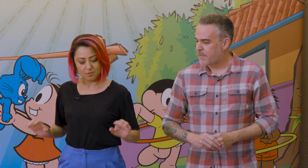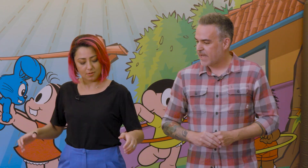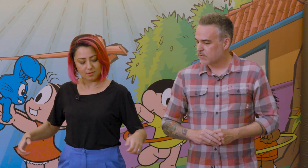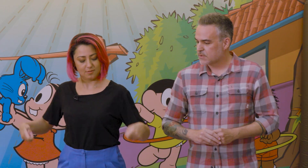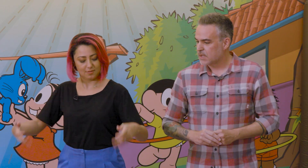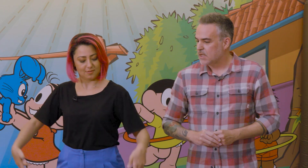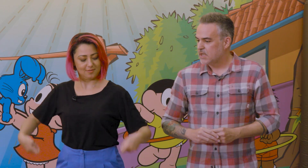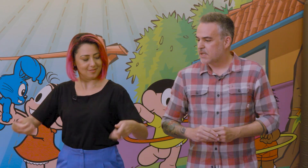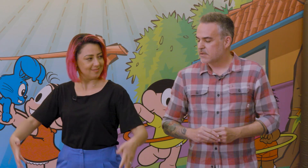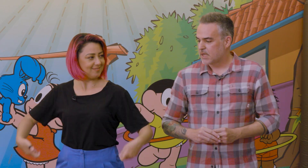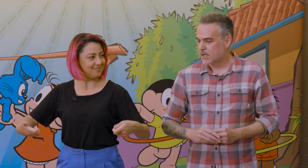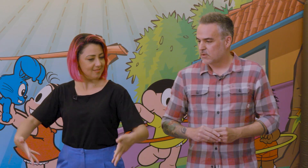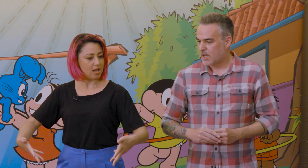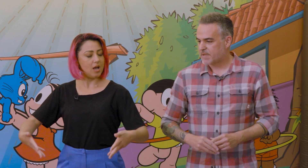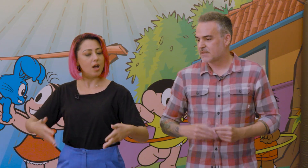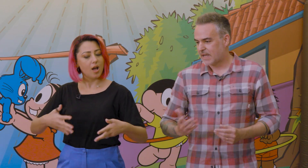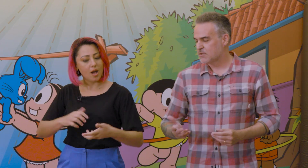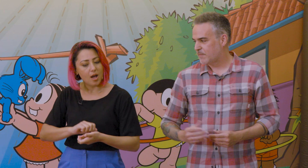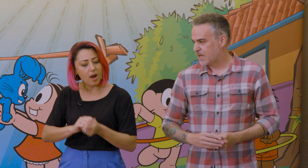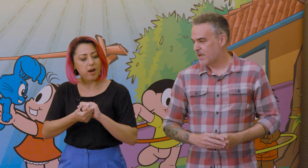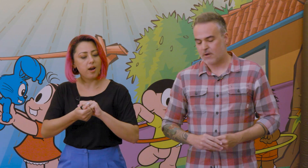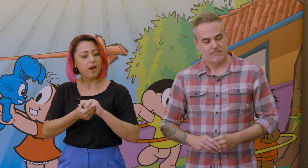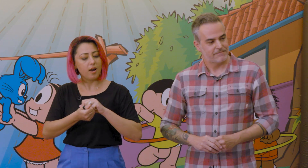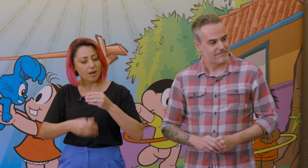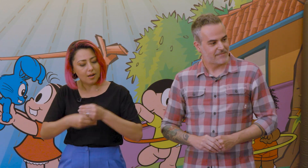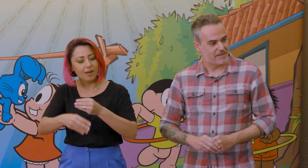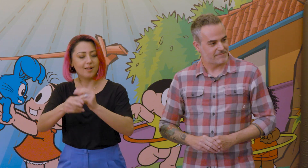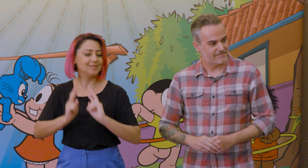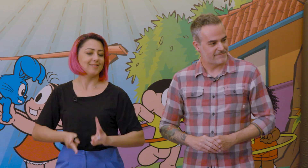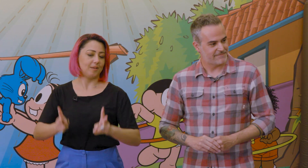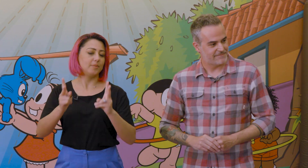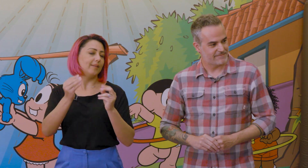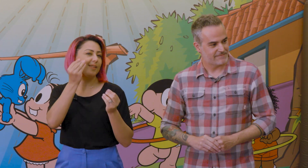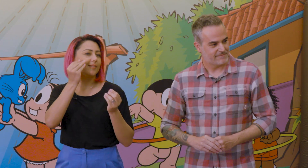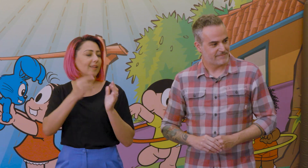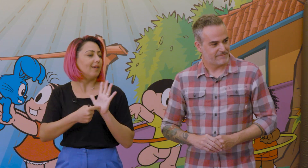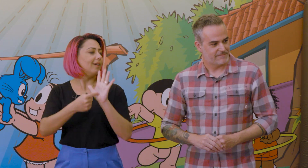esses aspectos e tentando representá-los de uma maneira melhor, né?